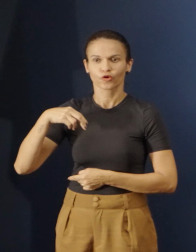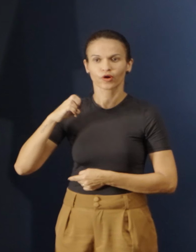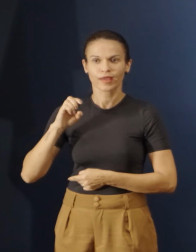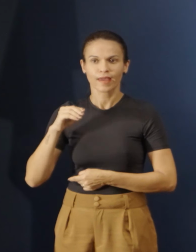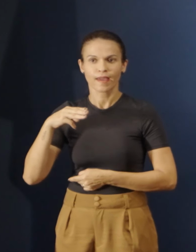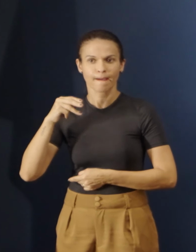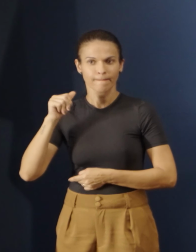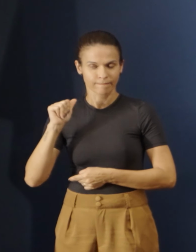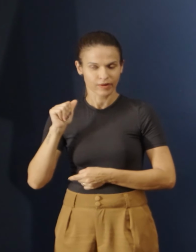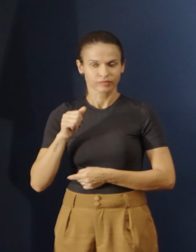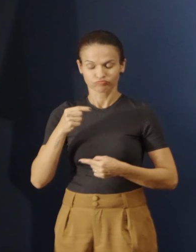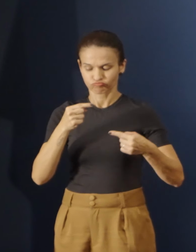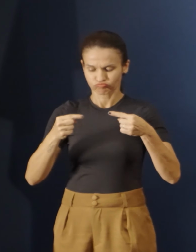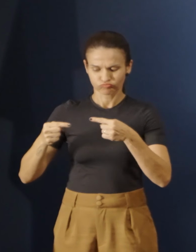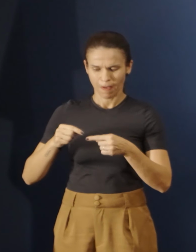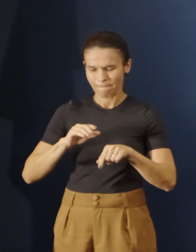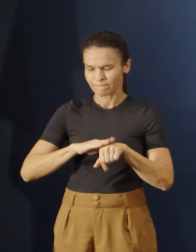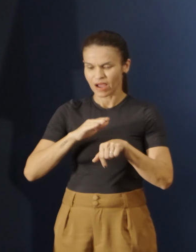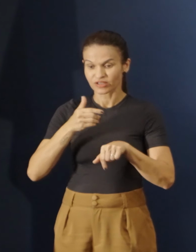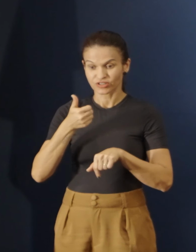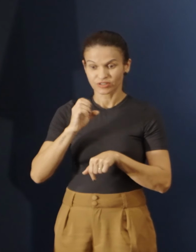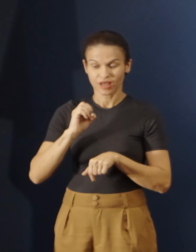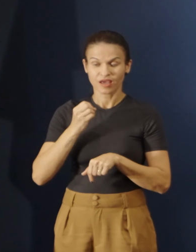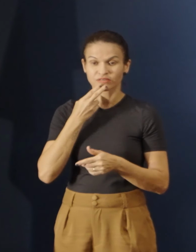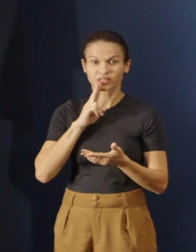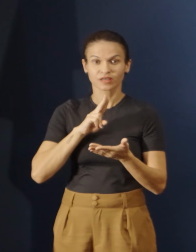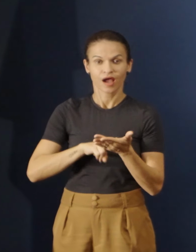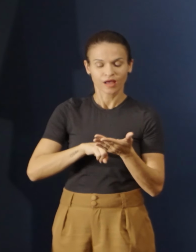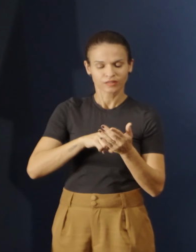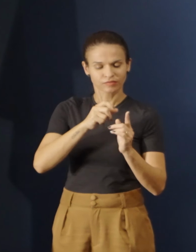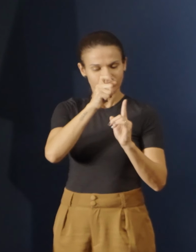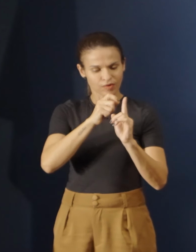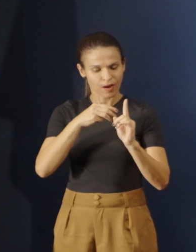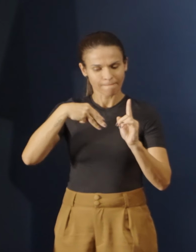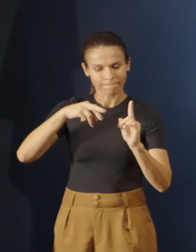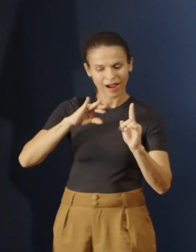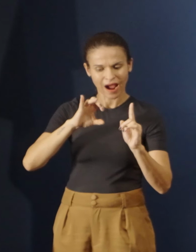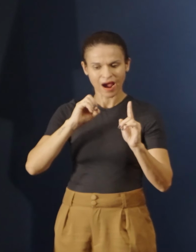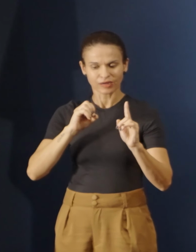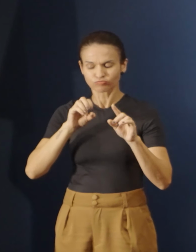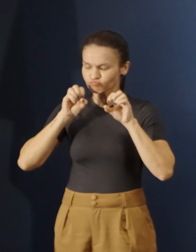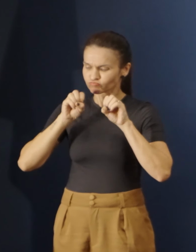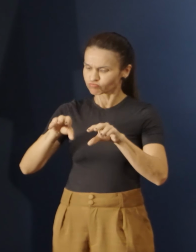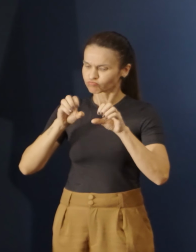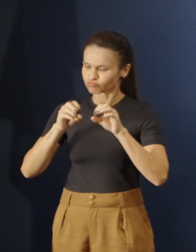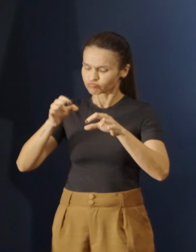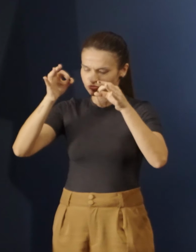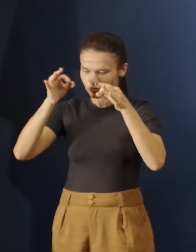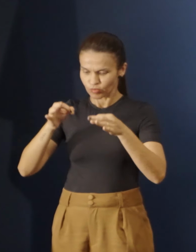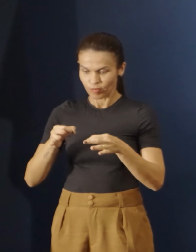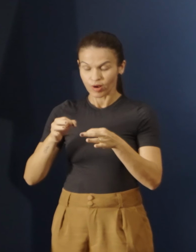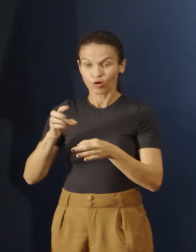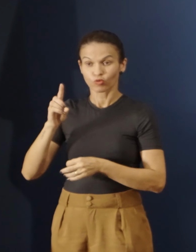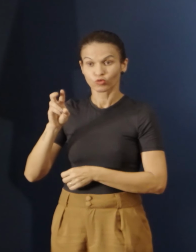de Andrade, são mais de 10 cartas em que o Mário dá uma verdadeira aula para o